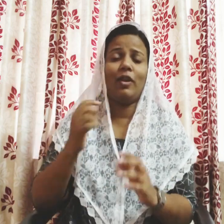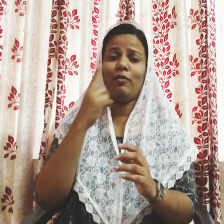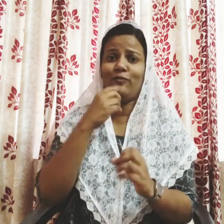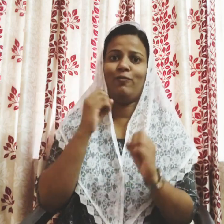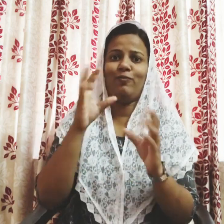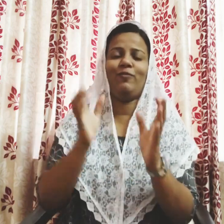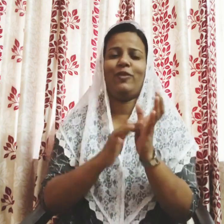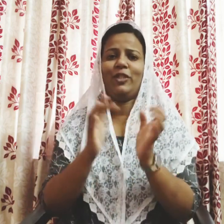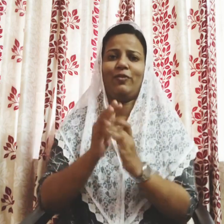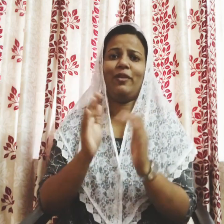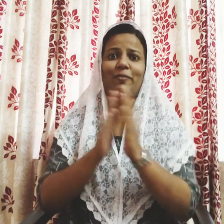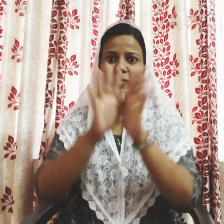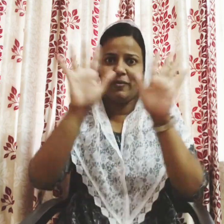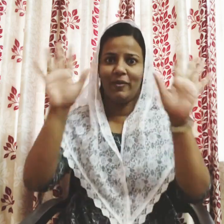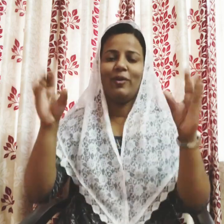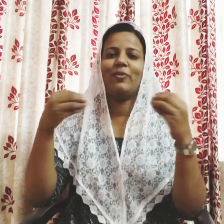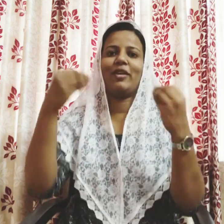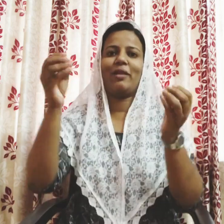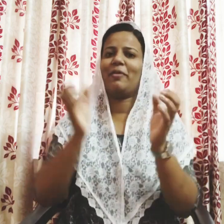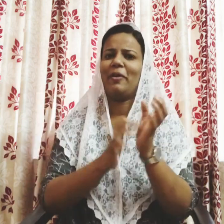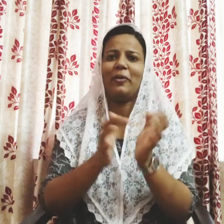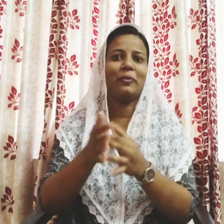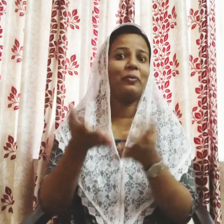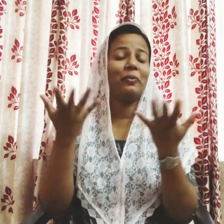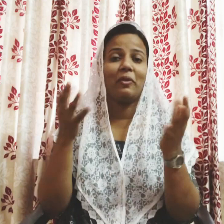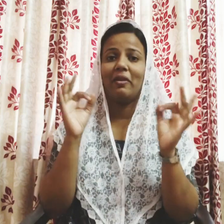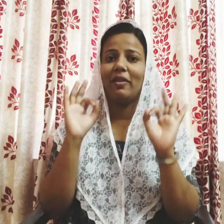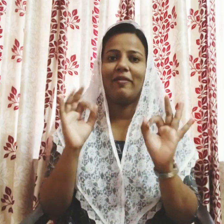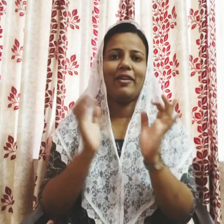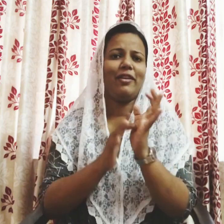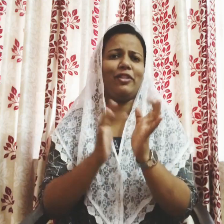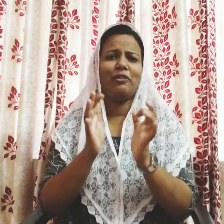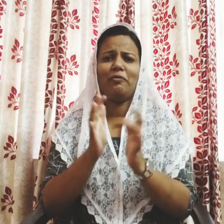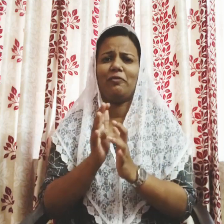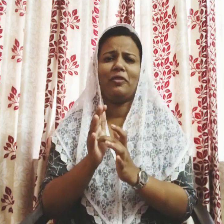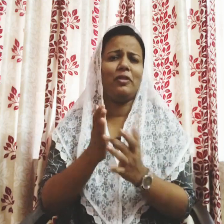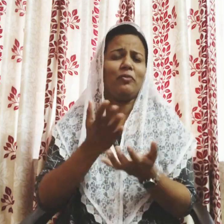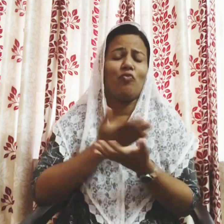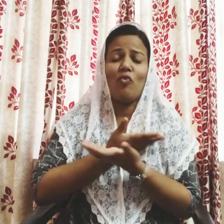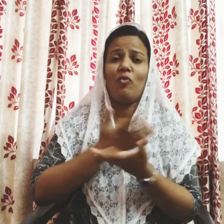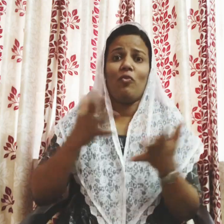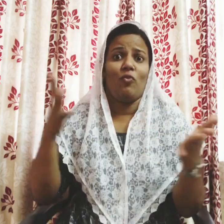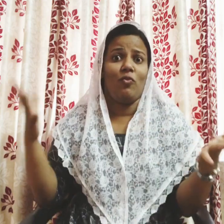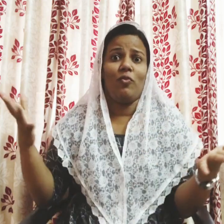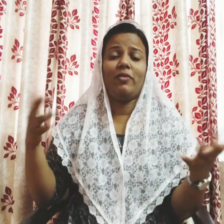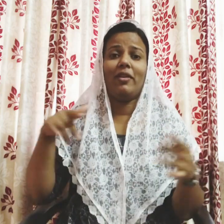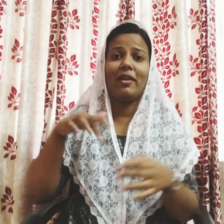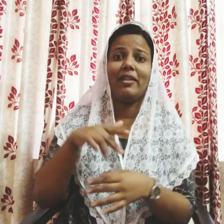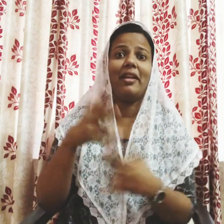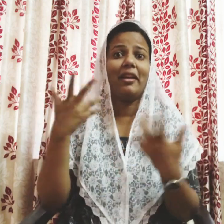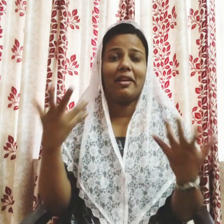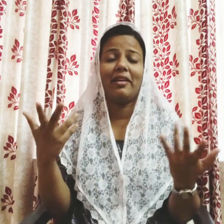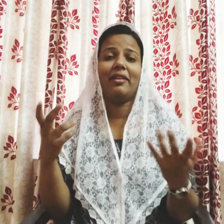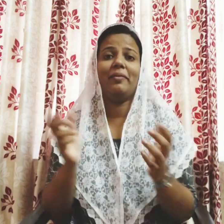അദ്ദേഹം തുറന്ന് കർത്താവിനെ മഹത്വപ്പെടുത്തുകയും എൻ്റെ കർത്താവ് എത്ര നല്ലവനാണ്, എത്ര കർത്താവ്, എൻ്റെ കർത്താവ് എത്ര ശ്രേഷ്ഠമായിട്ടാണ് എന്നെ പുലർത്തുന്നത്, എൻ്റെ